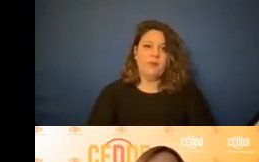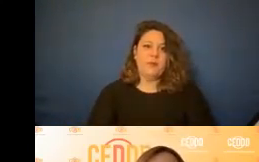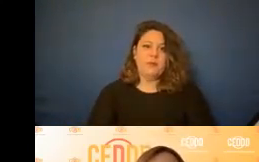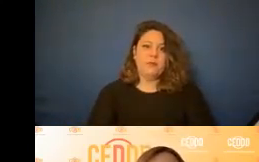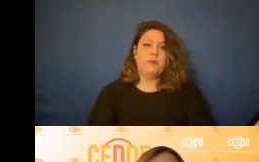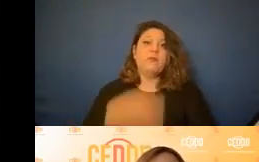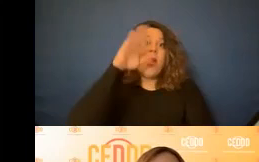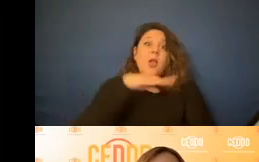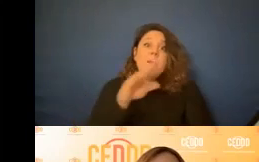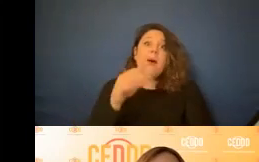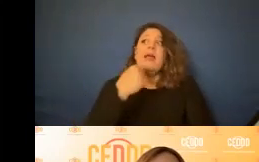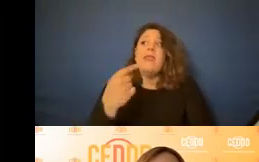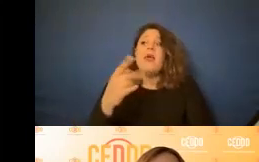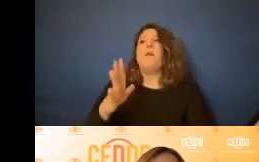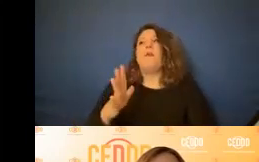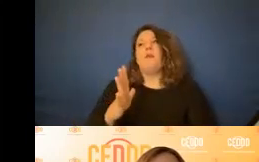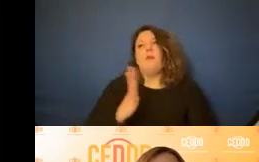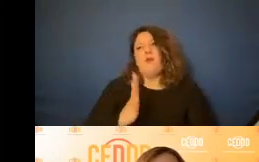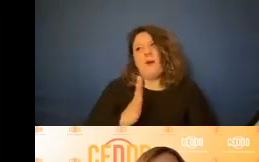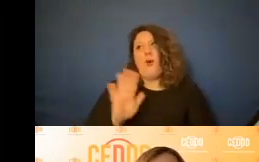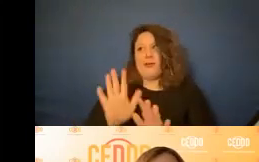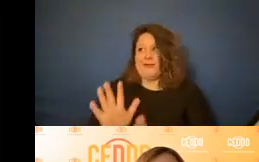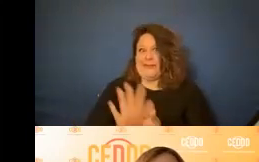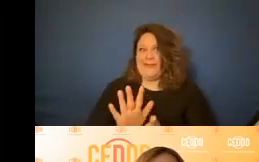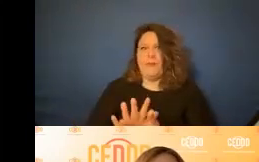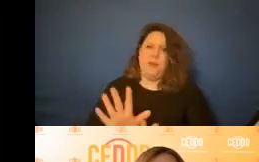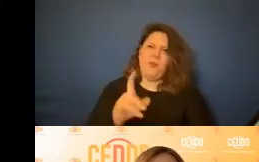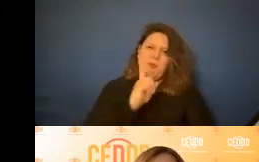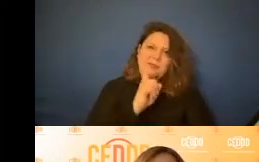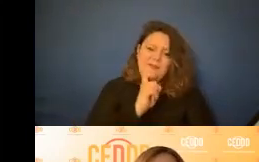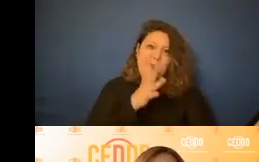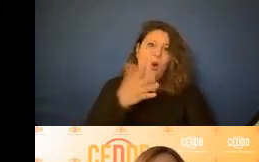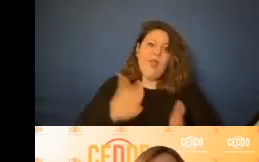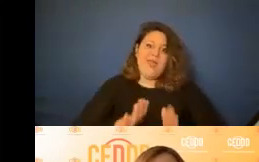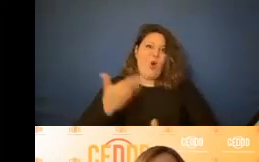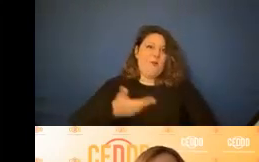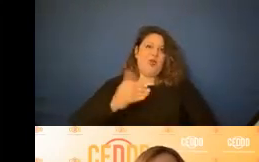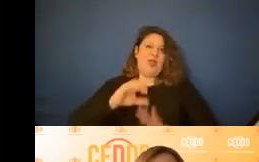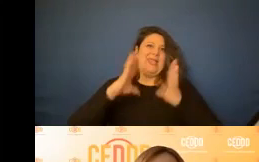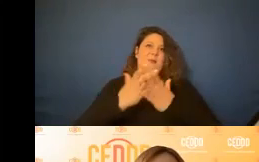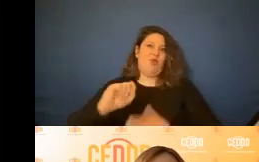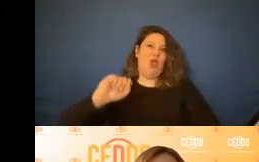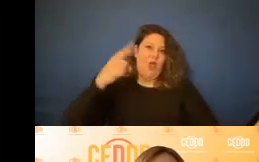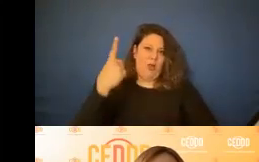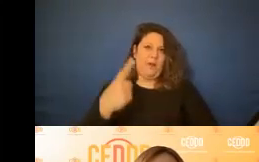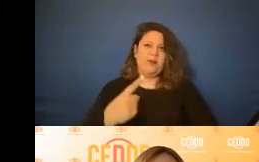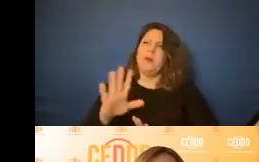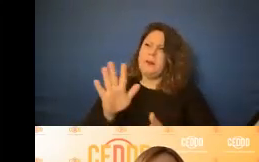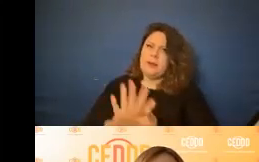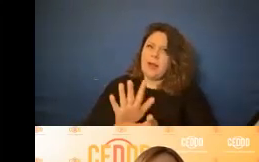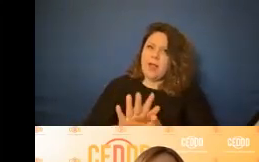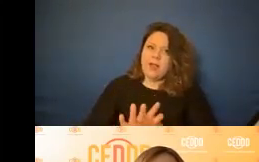favor, mantened la calma, con lo difícil que es, ¿verdad? Es mi hijo y lo más importante del mundo. Sentémonos, aunque no tengamos